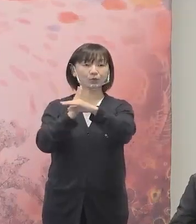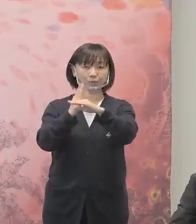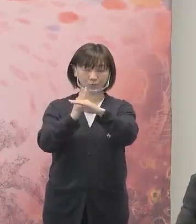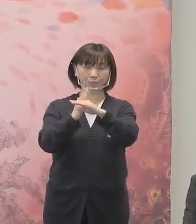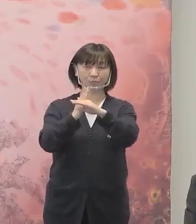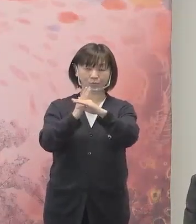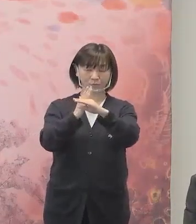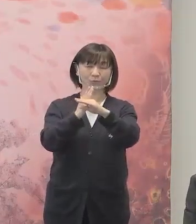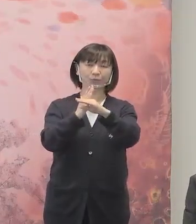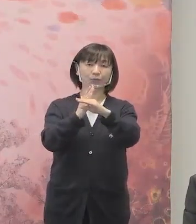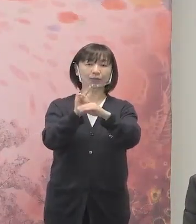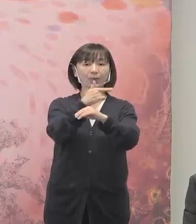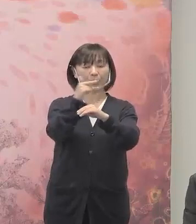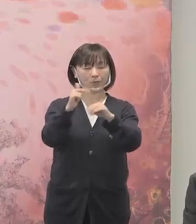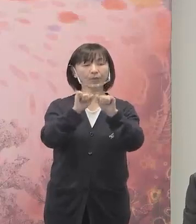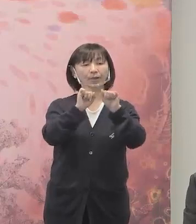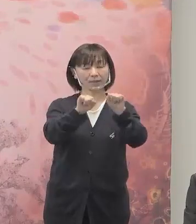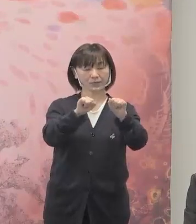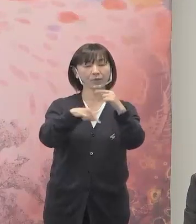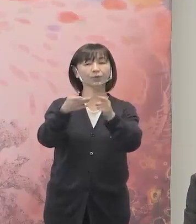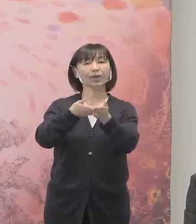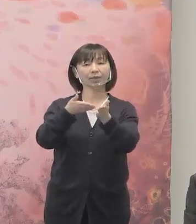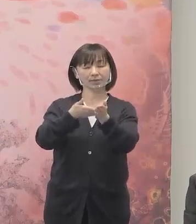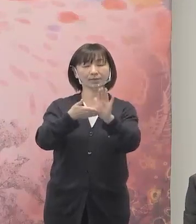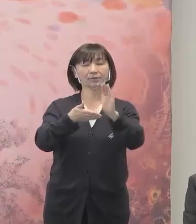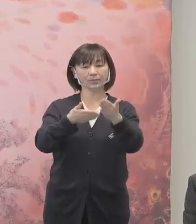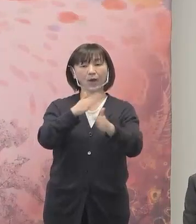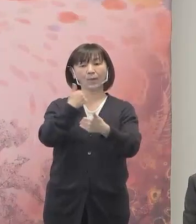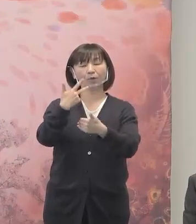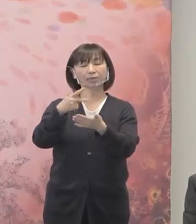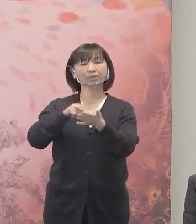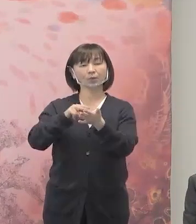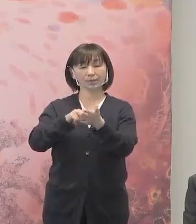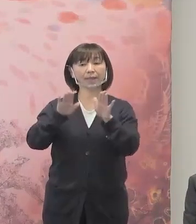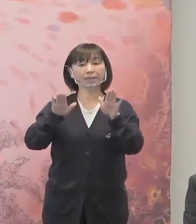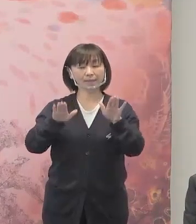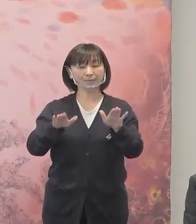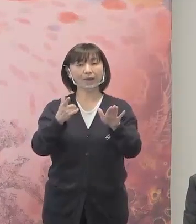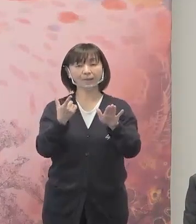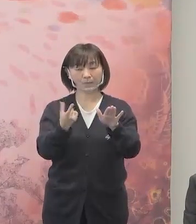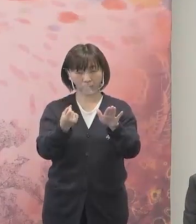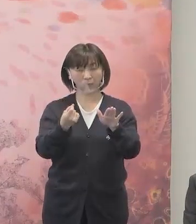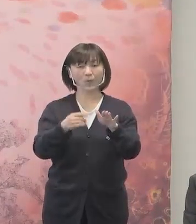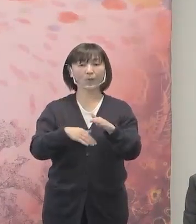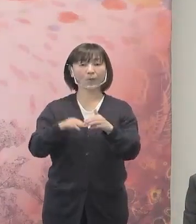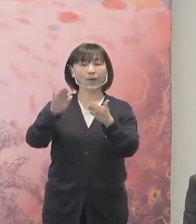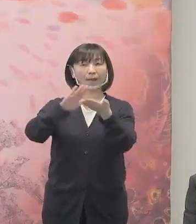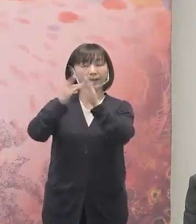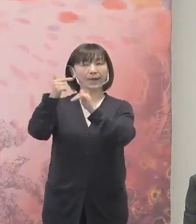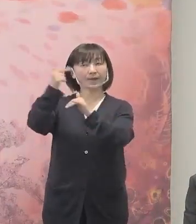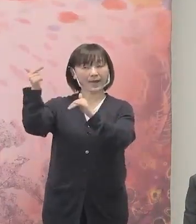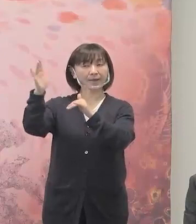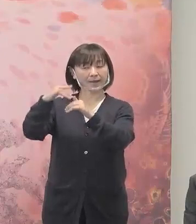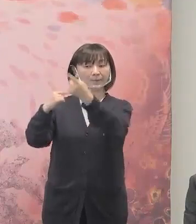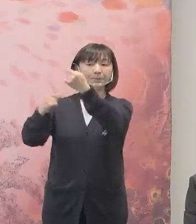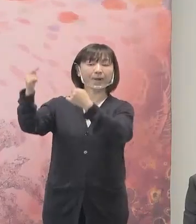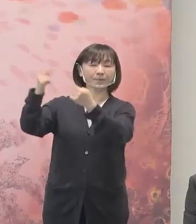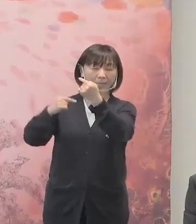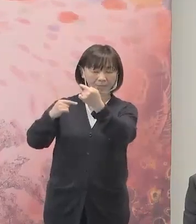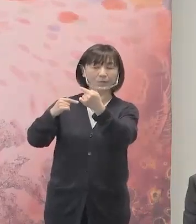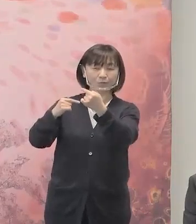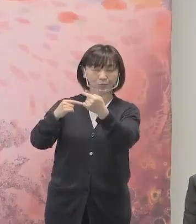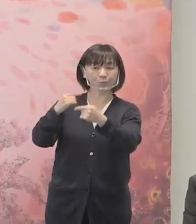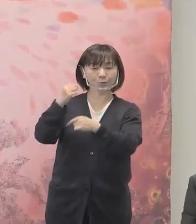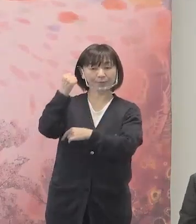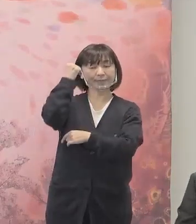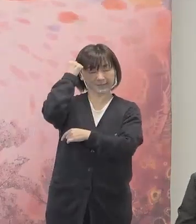目指していますけれども、市として、いつまでもまだ早くから人が来てくれているという状況に対する、認識